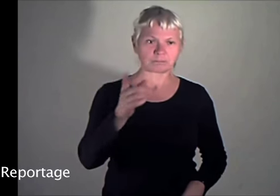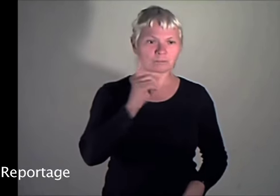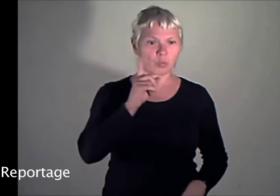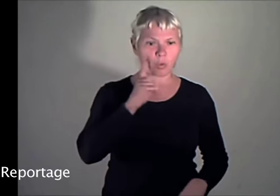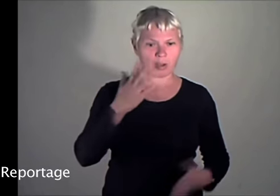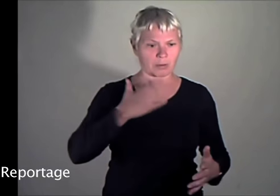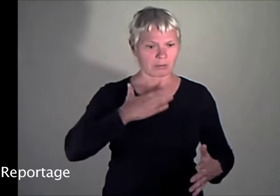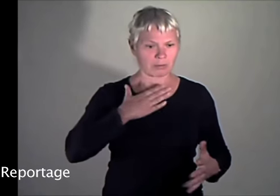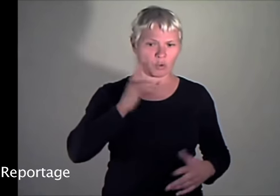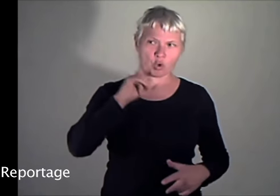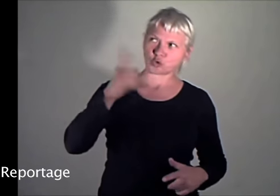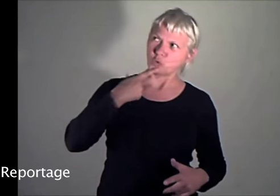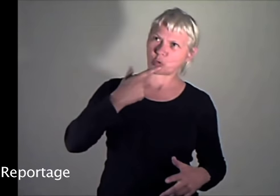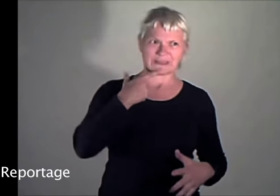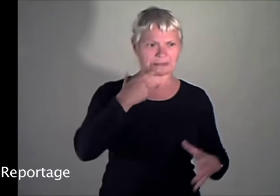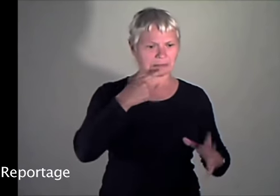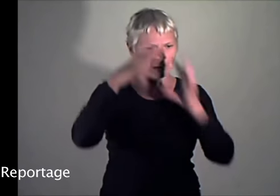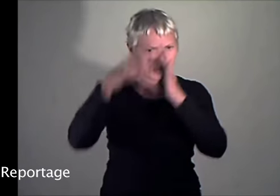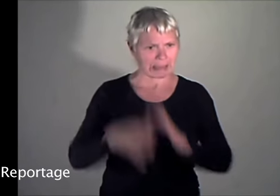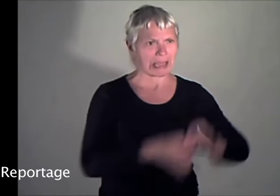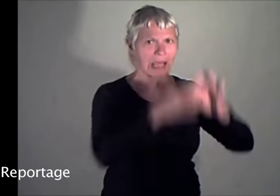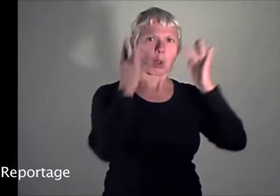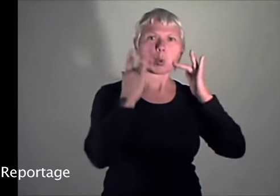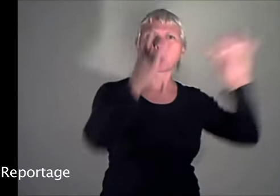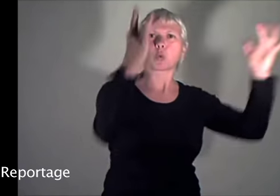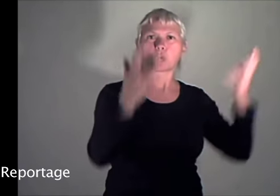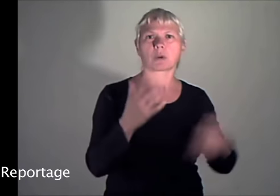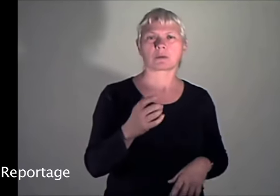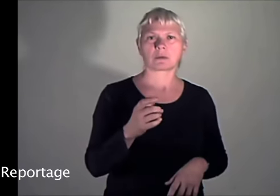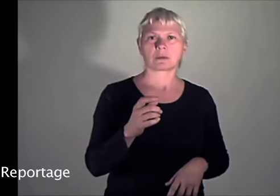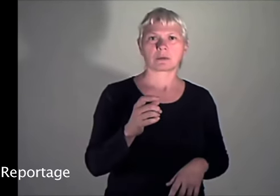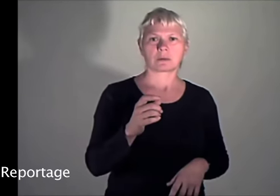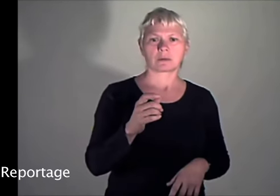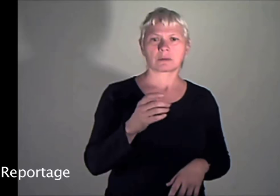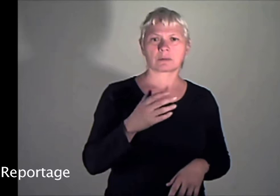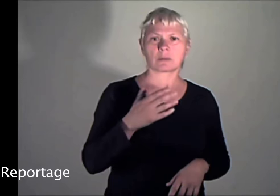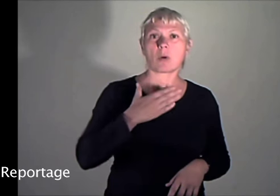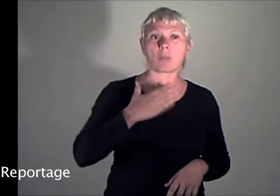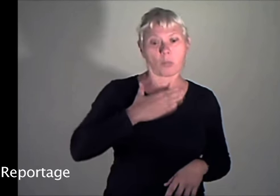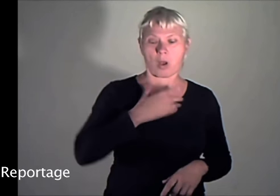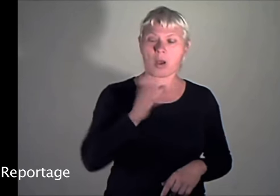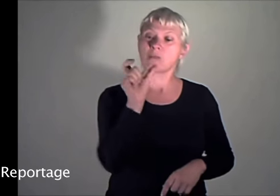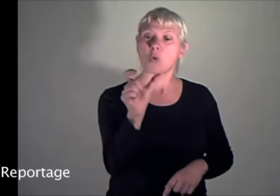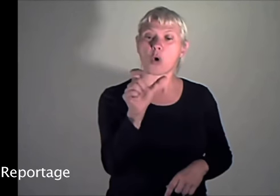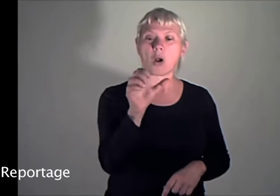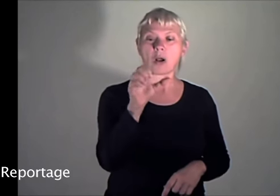Parce que c'est pas lié à l'audition, pour moi c'est lié à la culture d'être sourd. Enfin, pour moi c'est pas le mot sourd qui renvoie à